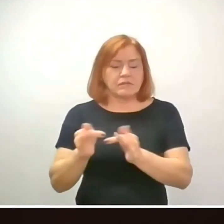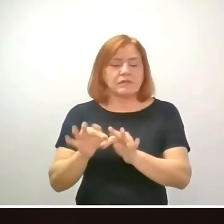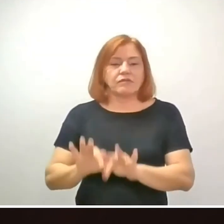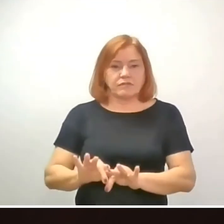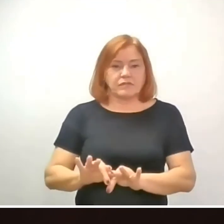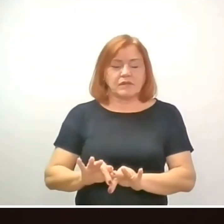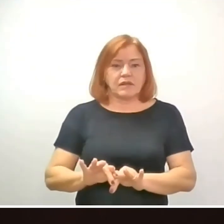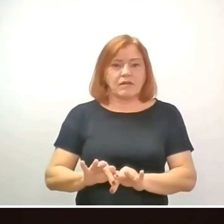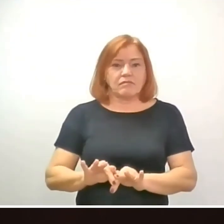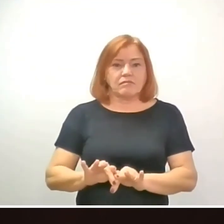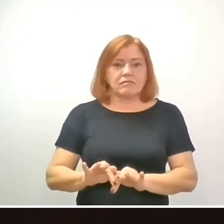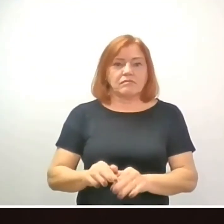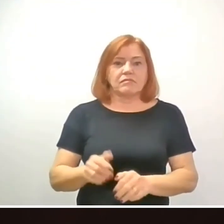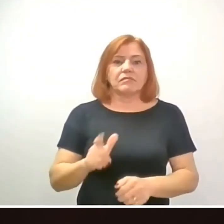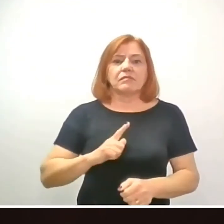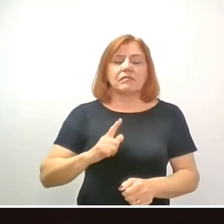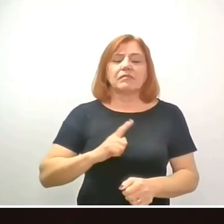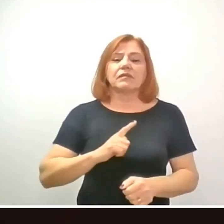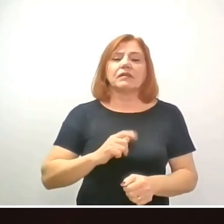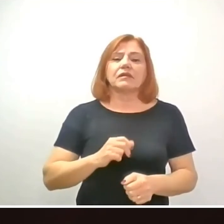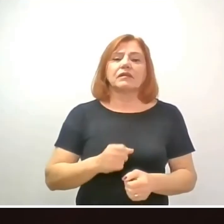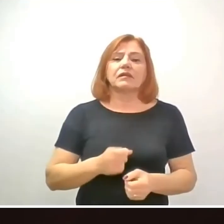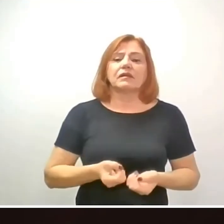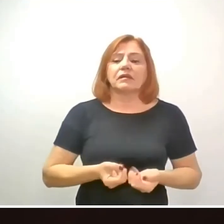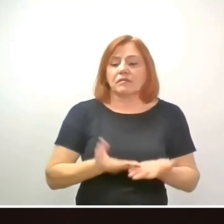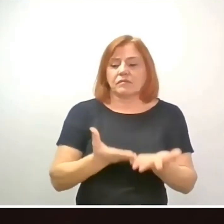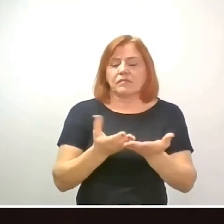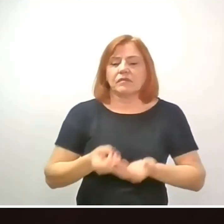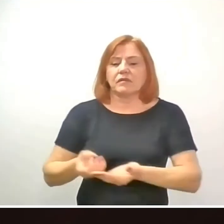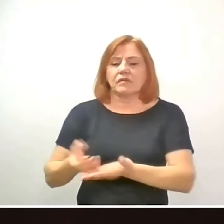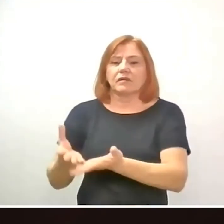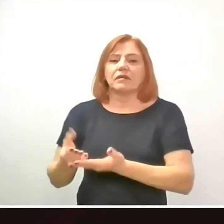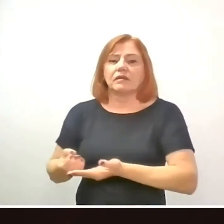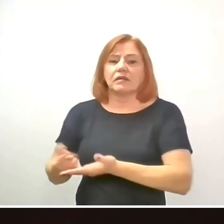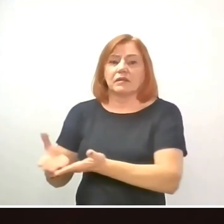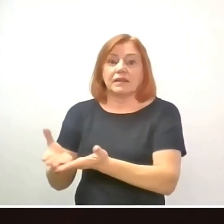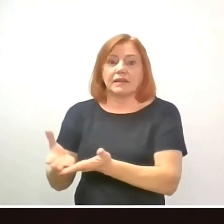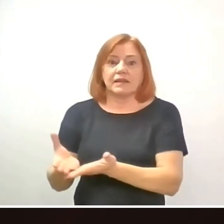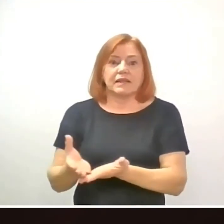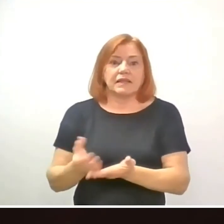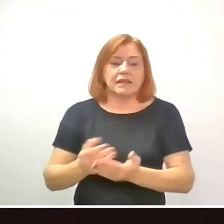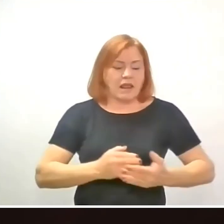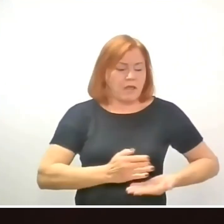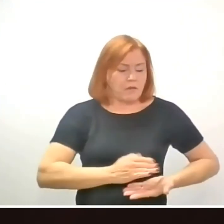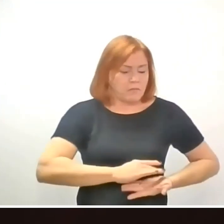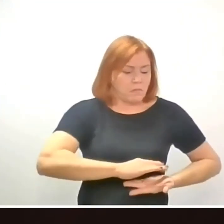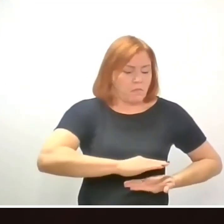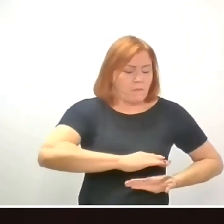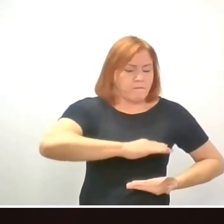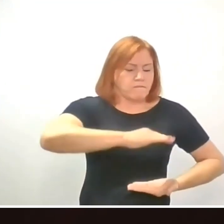nós teremos distribuído já, semeados, 6 milhões de livros.